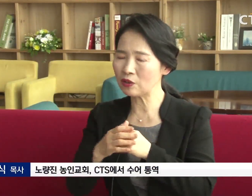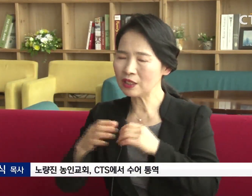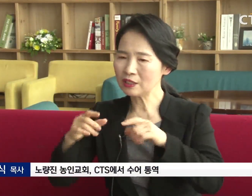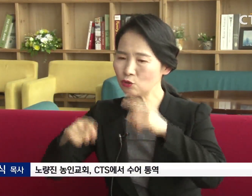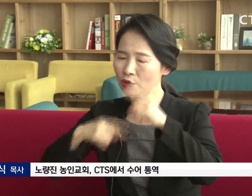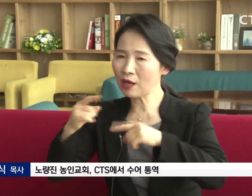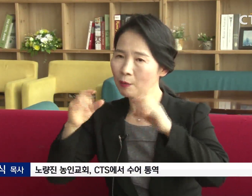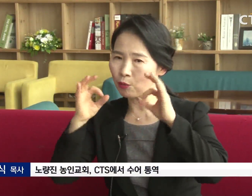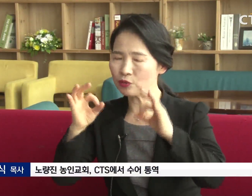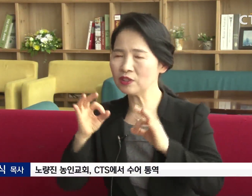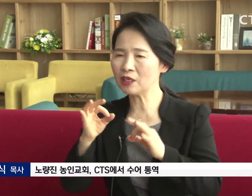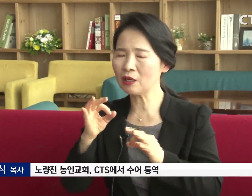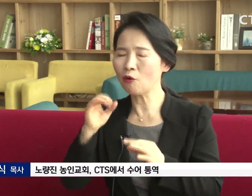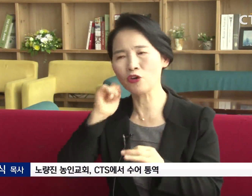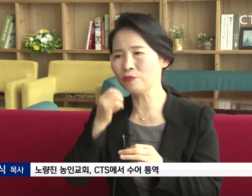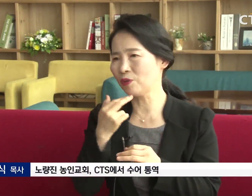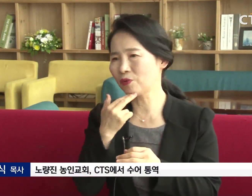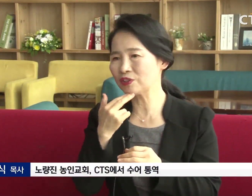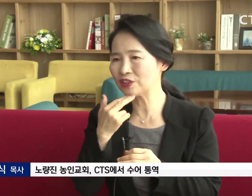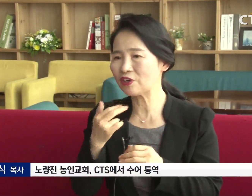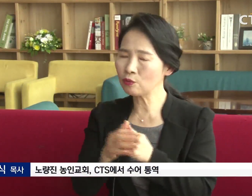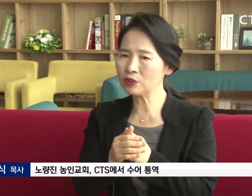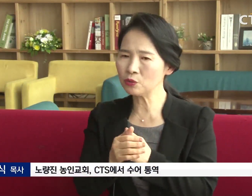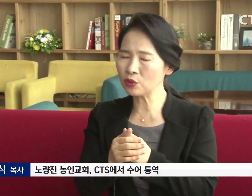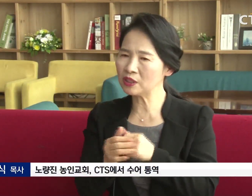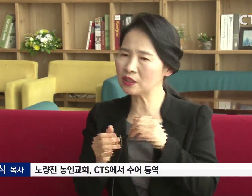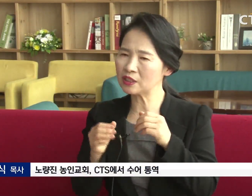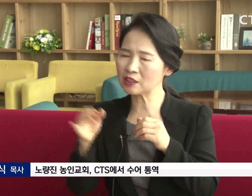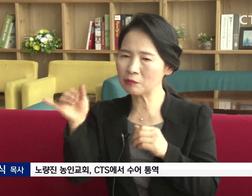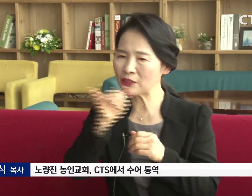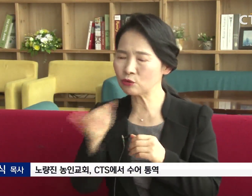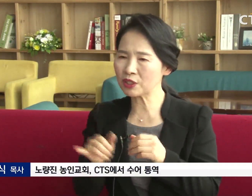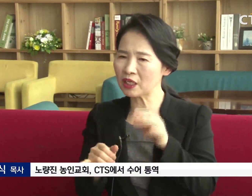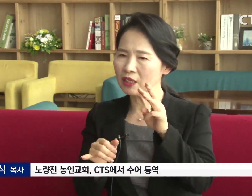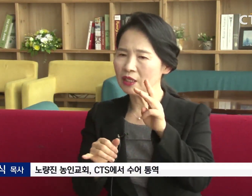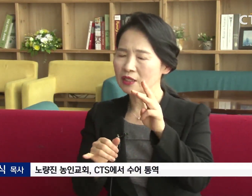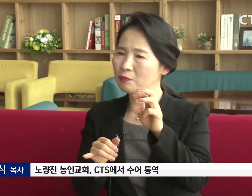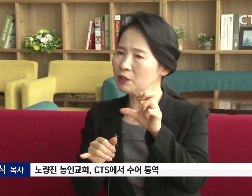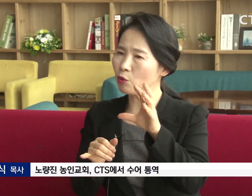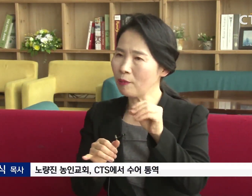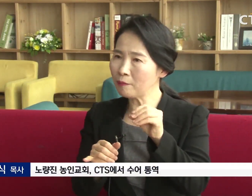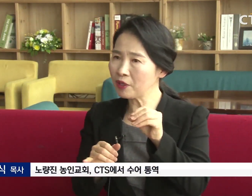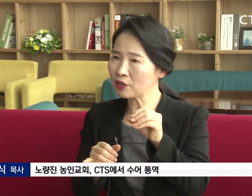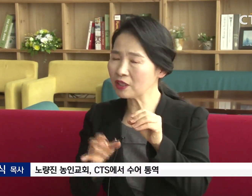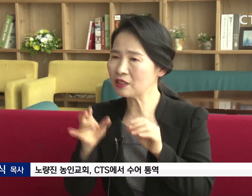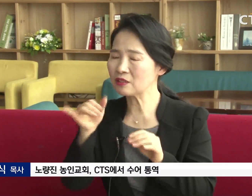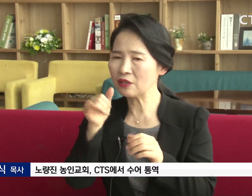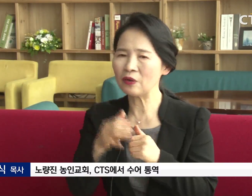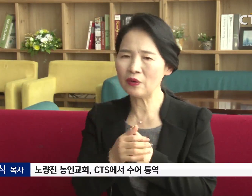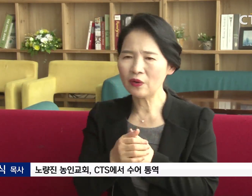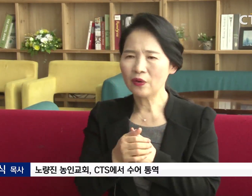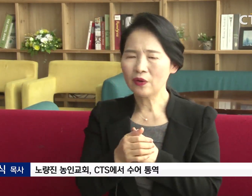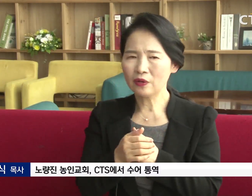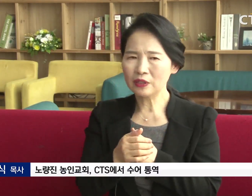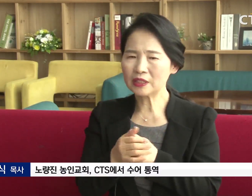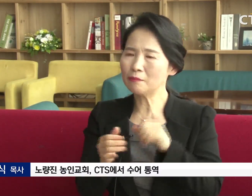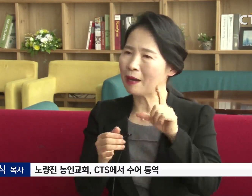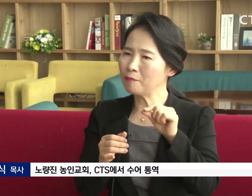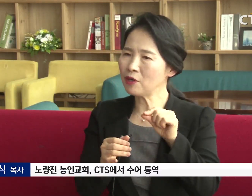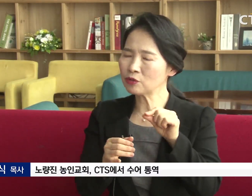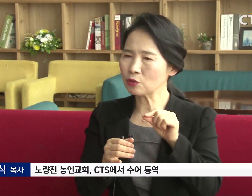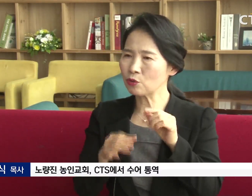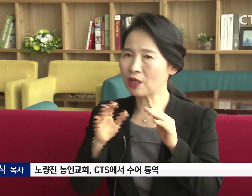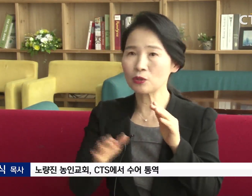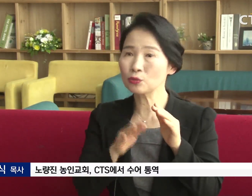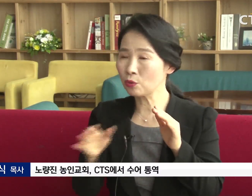커져서 수화 보는데 어려움이 없거든요. 우리 농인들 지금 한국에 35만 명이 있어요. 지금